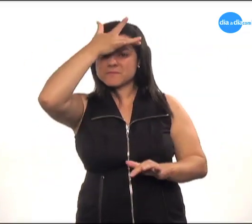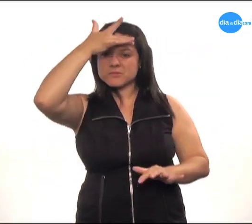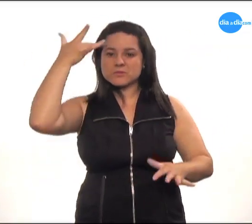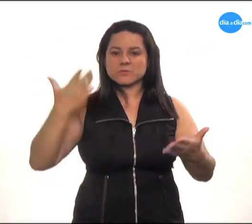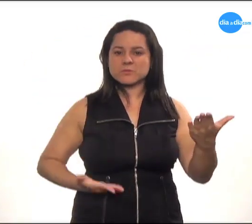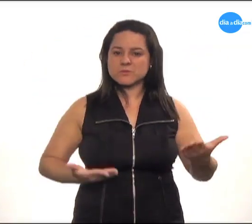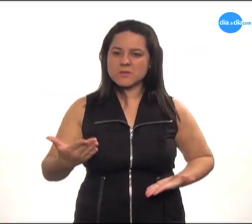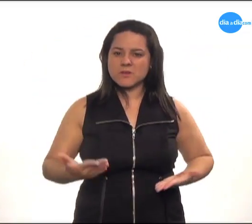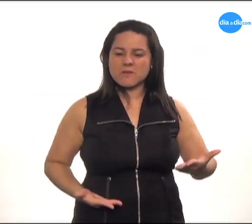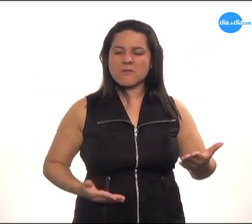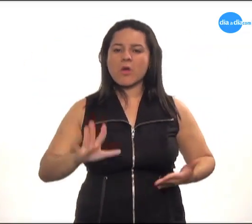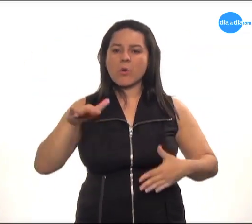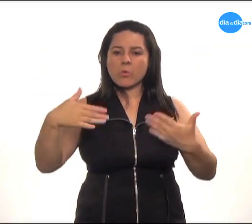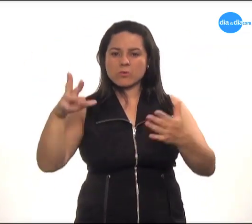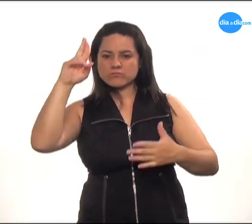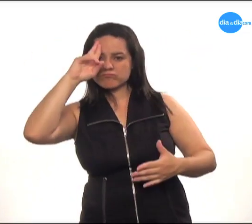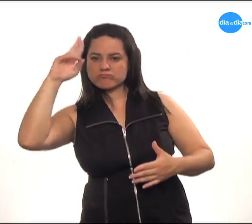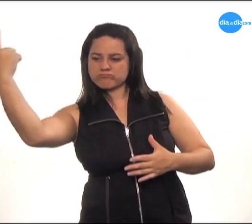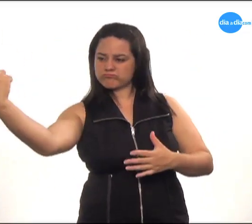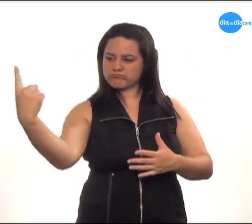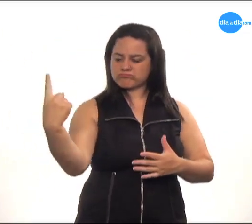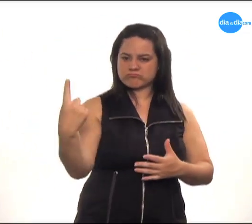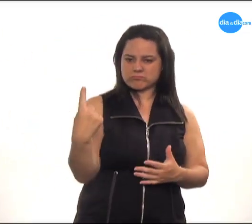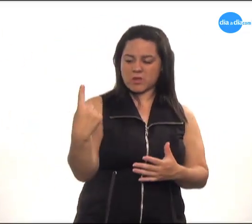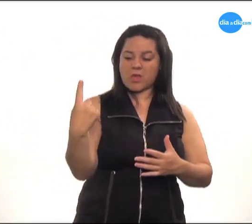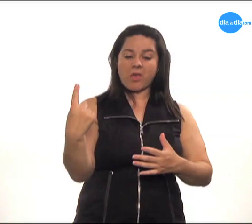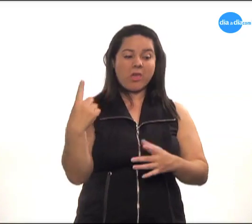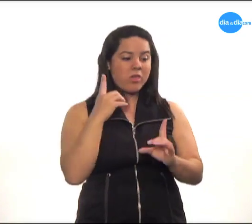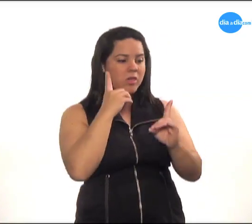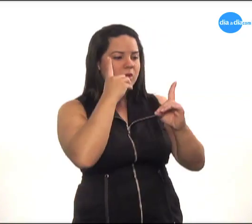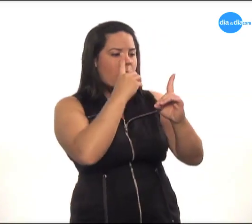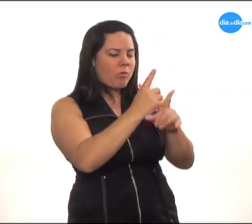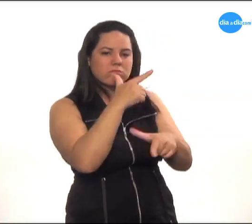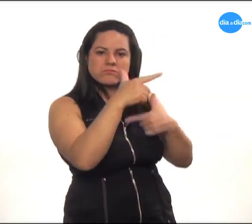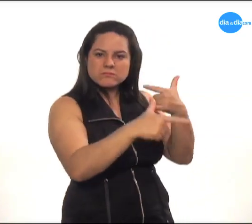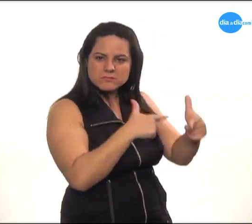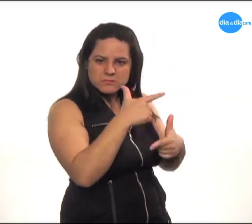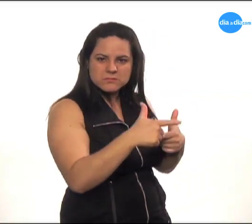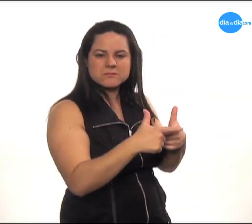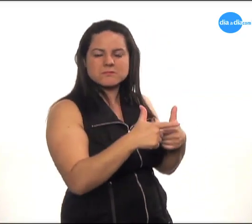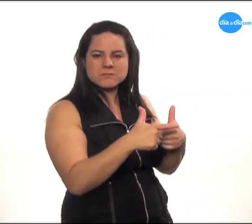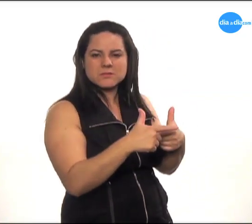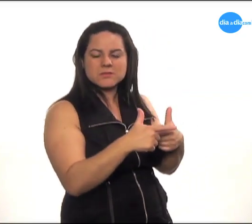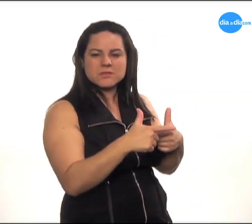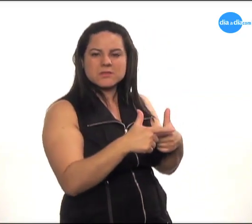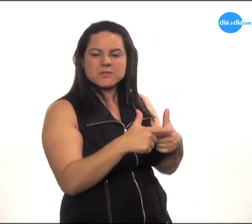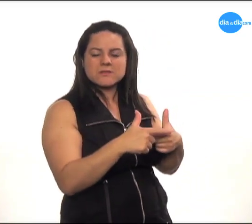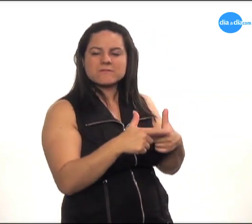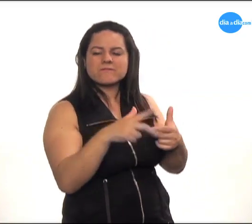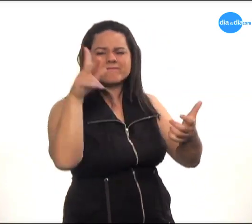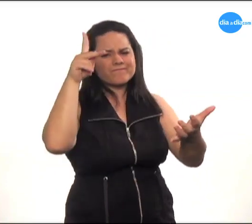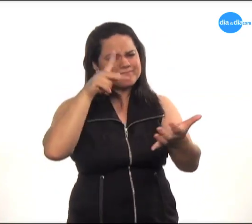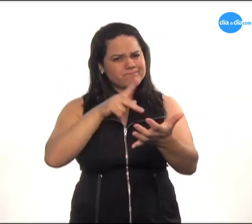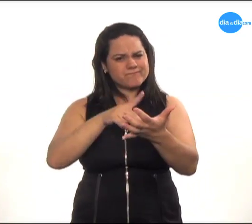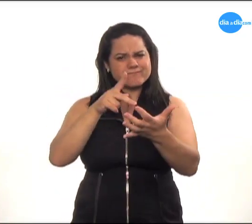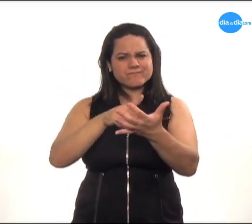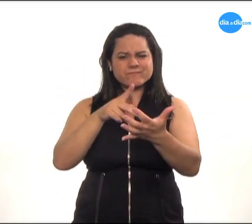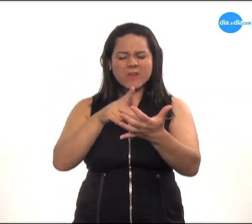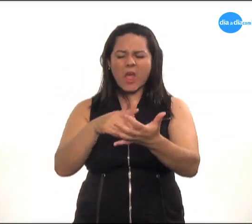Bem-aventurado aquele servo a quem o seu Senhor, quando vier, achar assim fazendo. Em verdade vos digo que o porá sobre todos